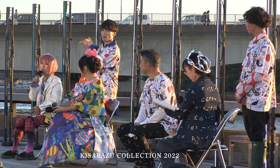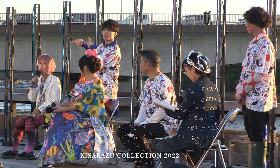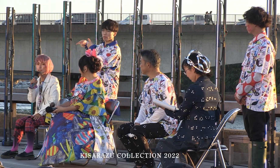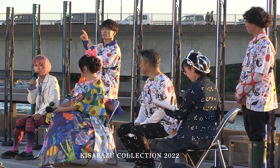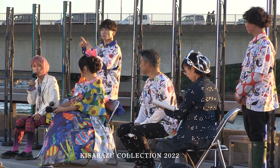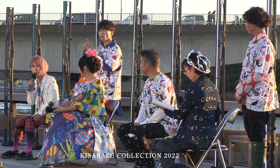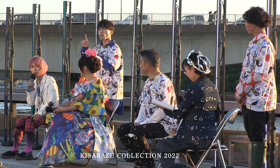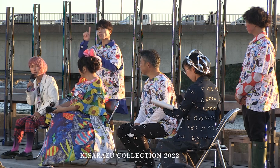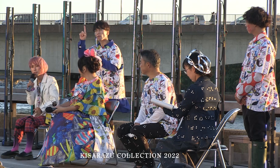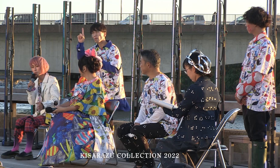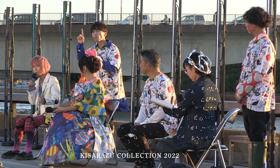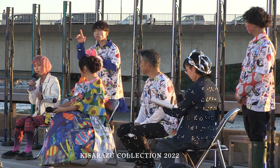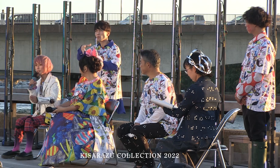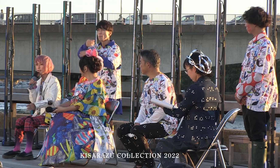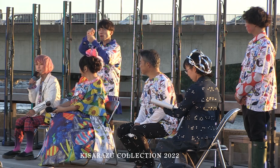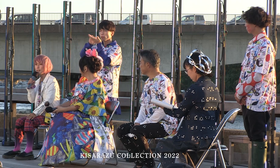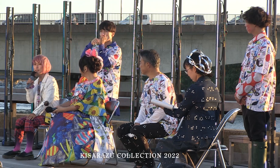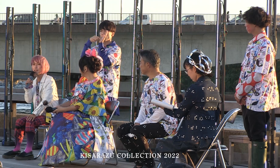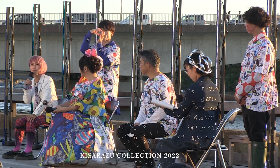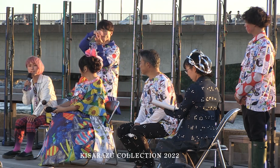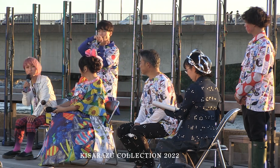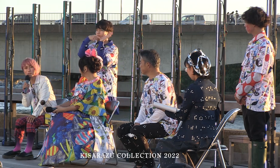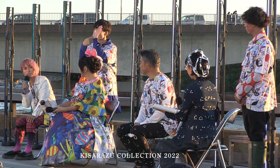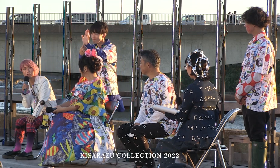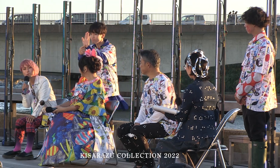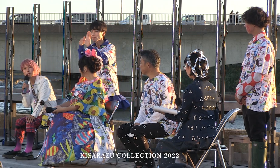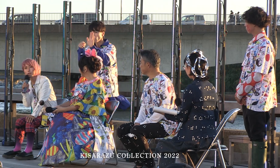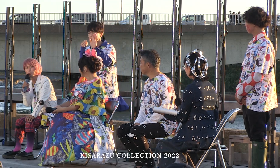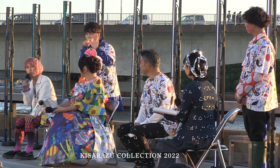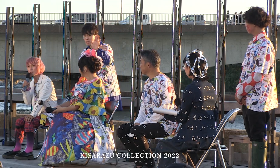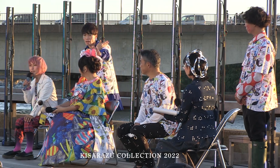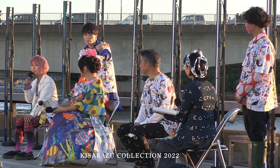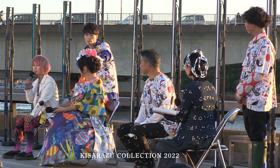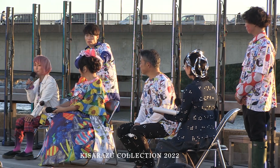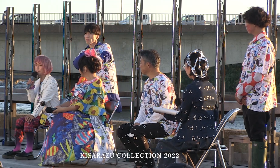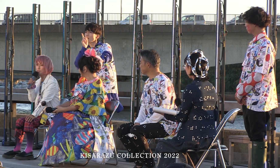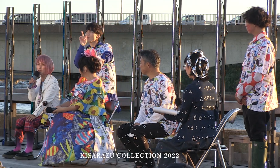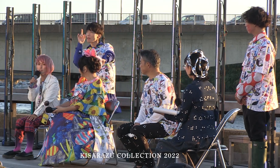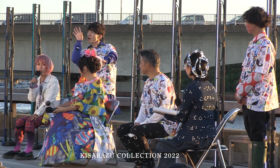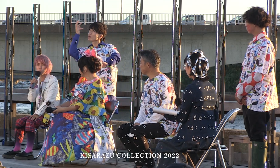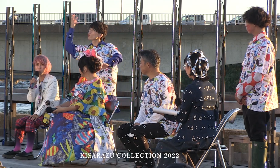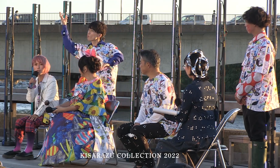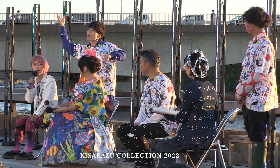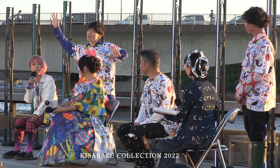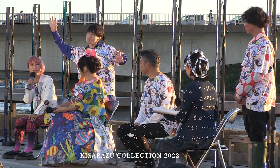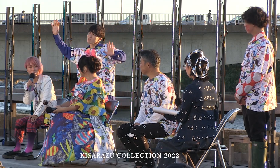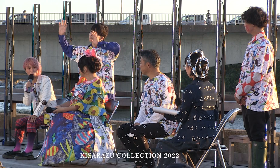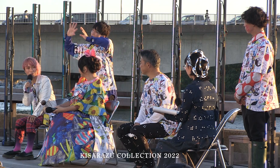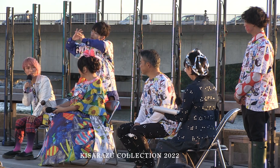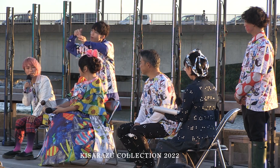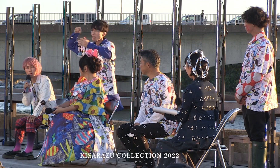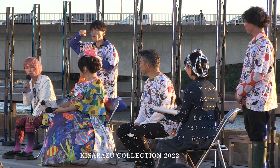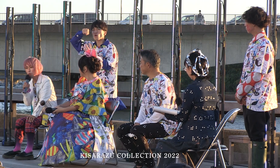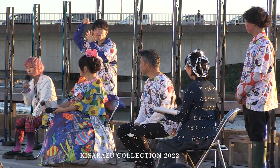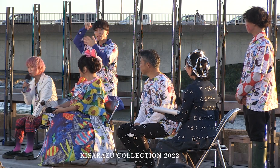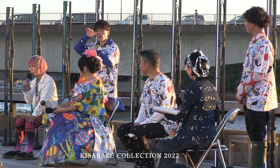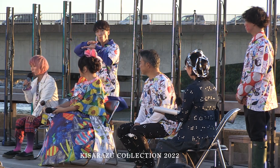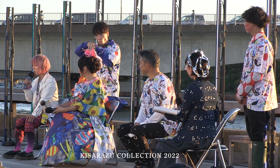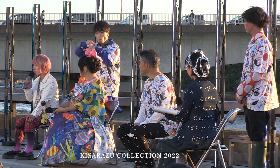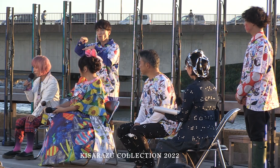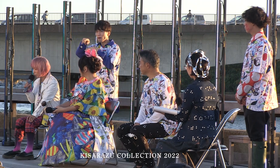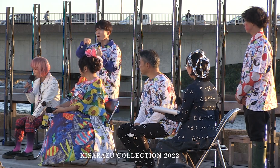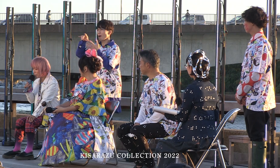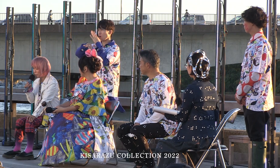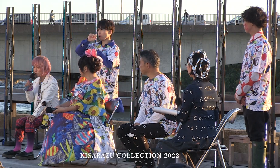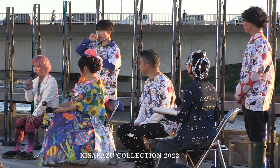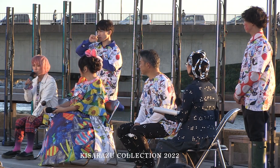として証明し、その過程で何か気づいて未来の夢につながる選択肢も増えたらいいなと、これをも